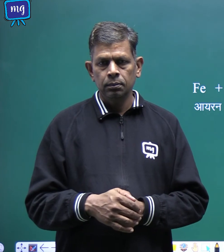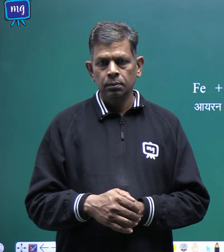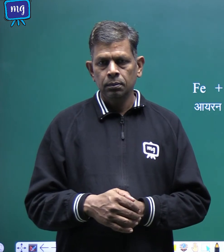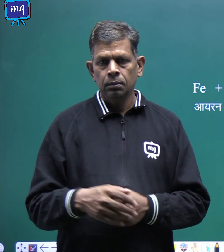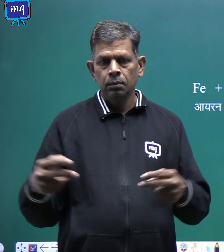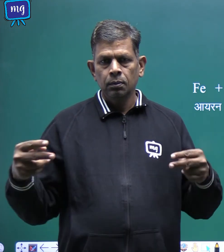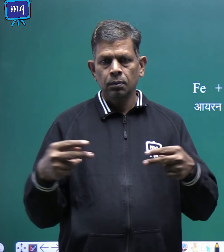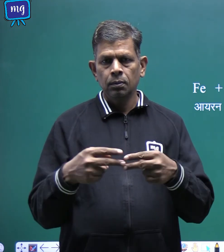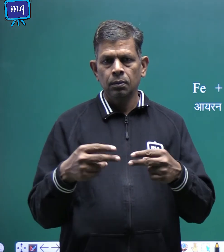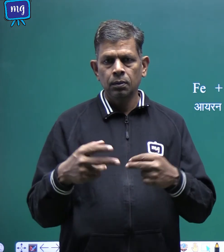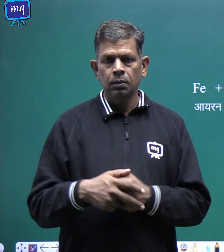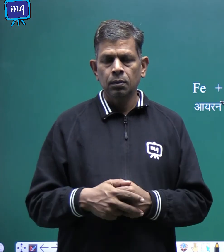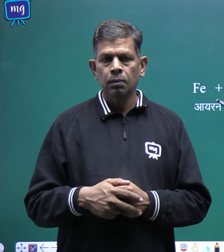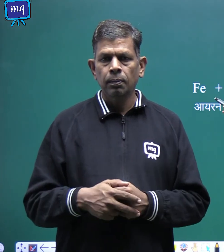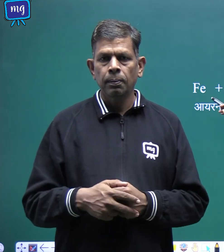समीकरण,